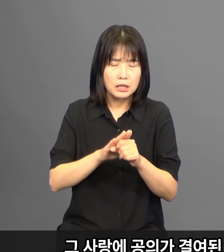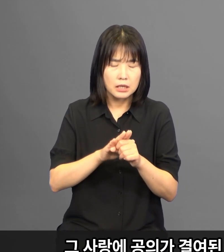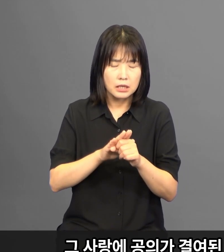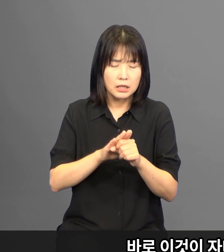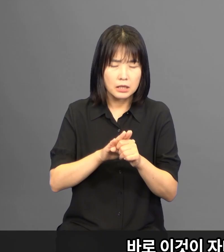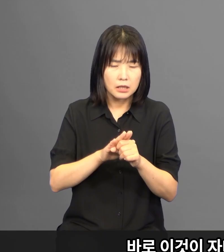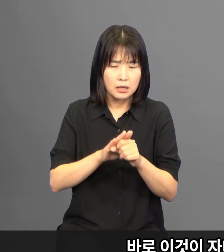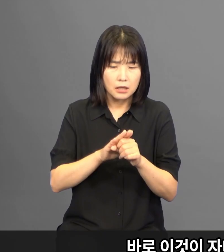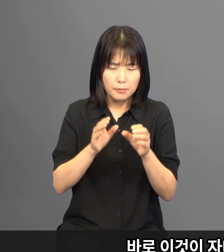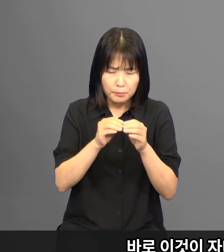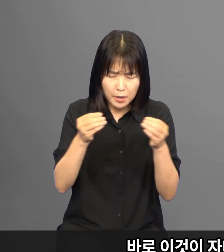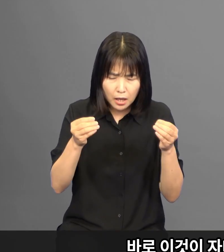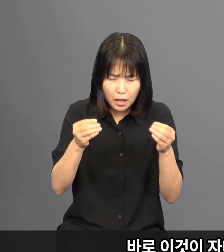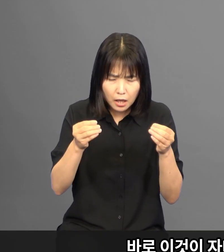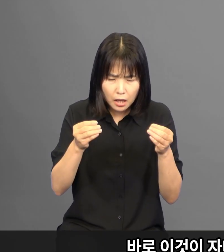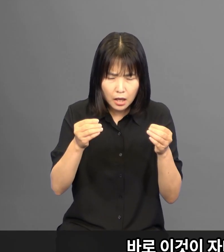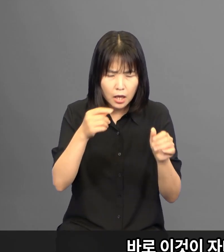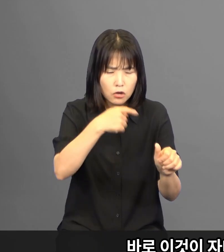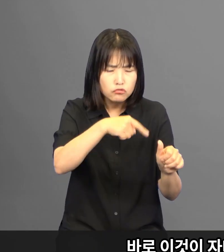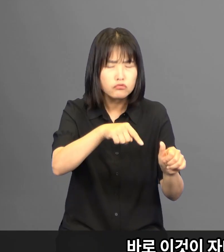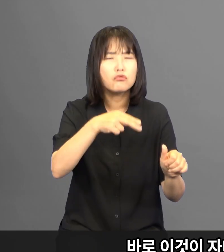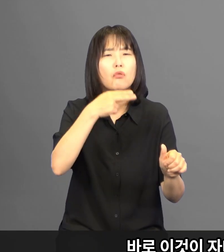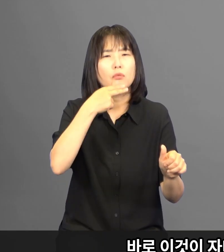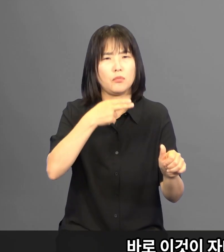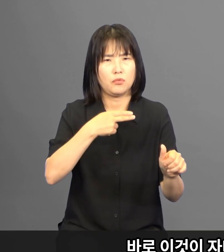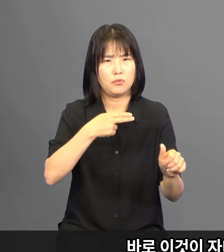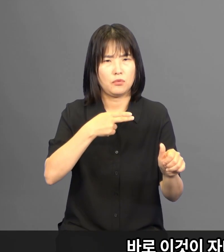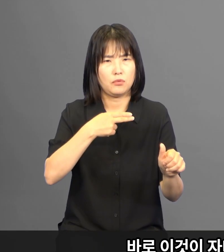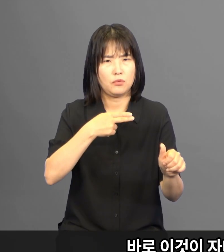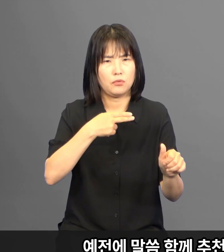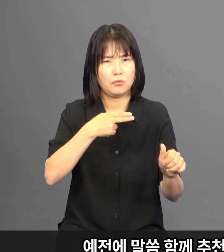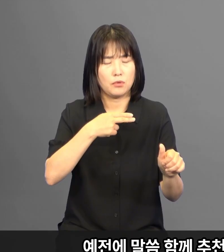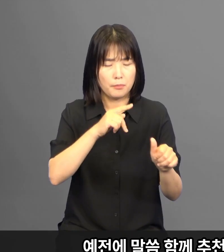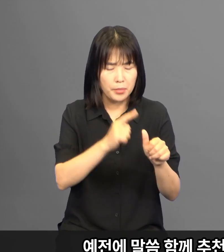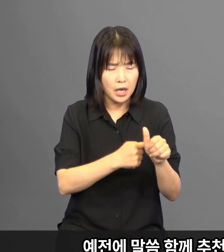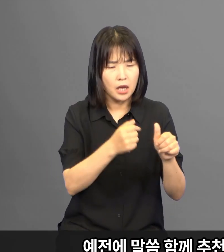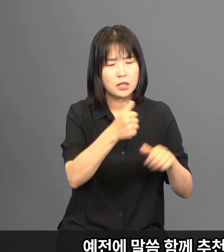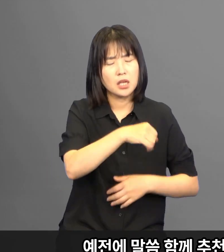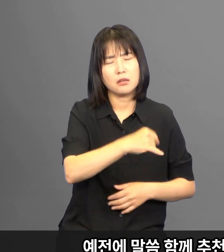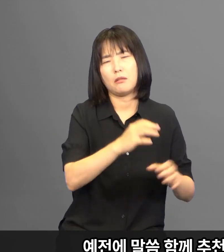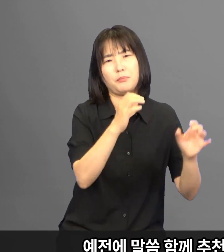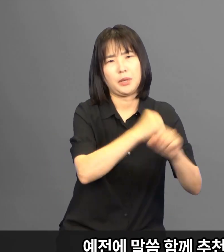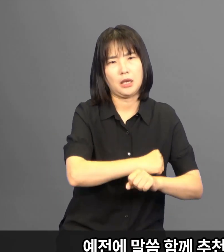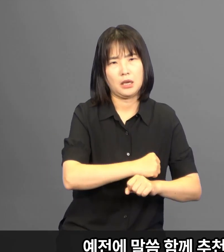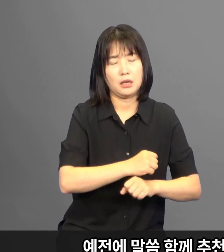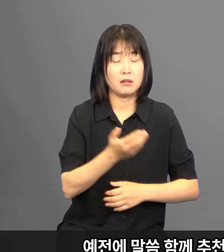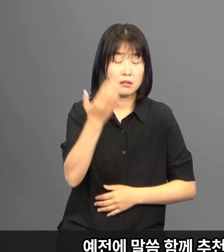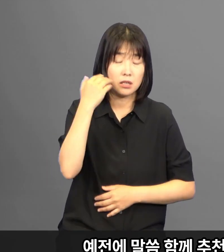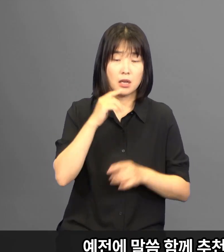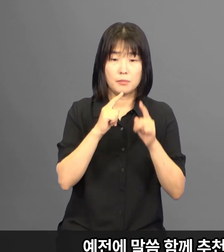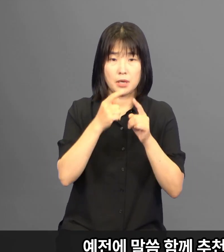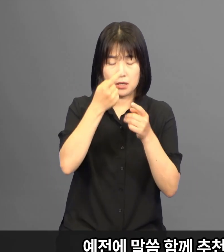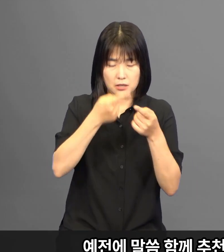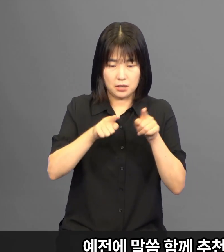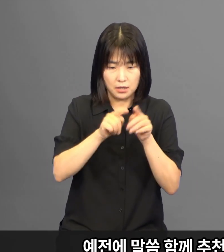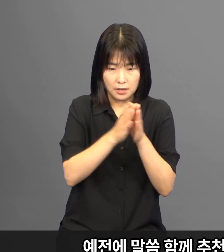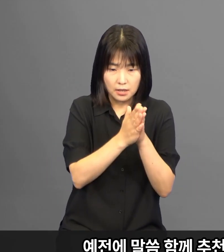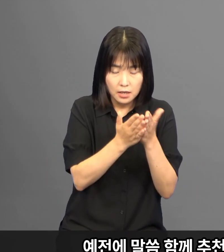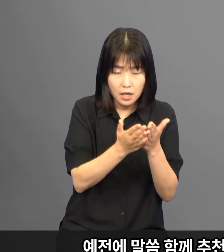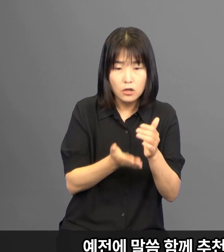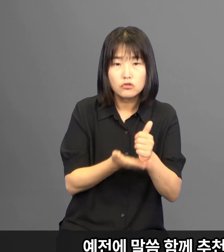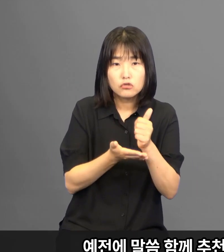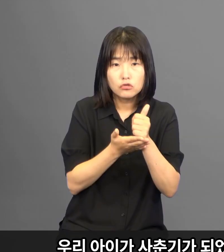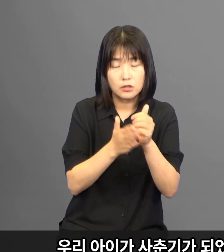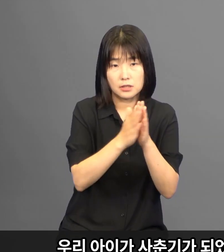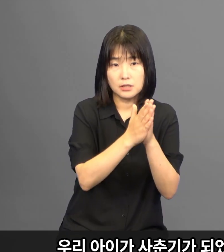사랑이었다는 것이, 바로 이것이 자녀를 망치게 된 거예요. 예전에 말씀 함께 추천도서에 두란노에서